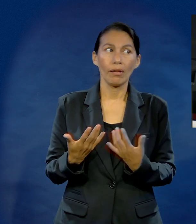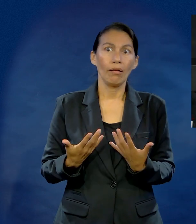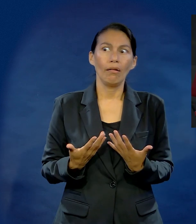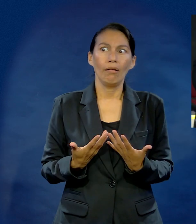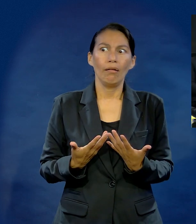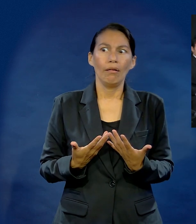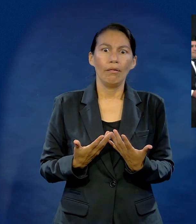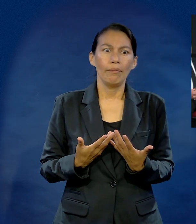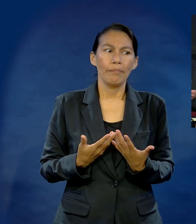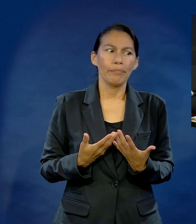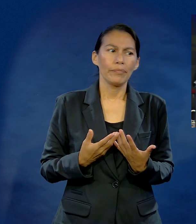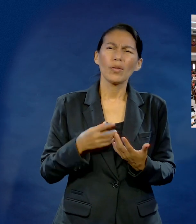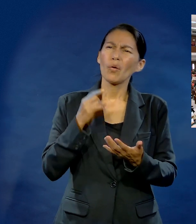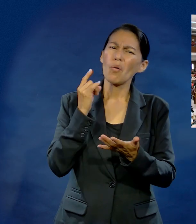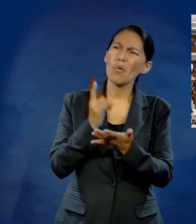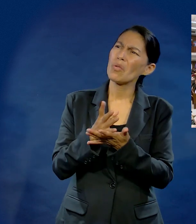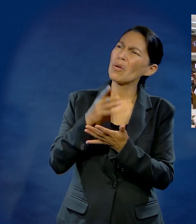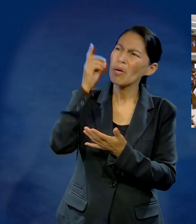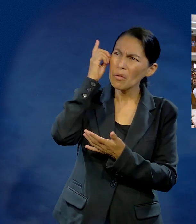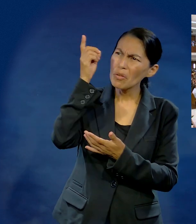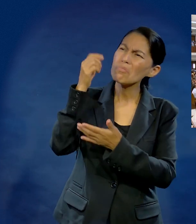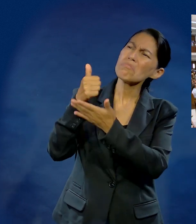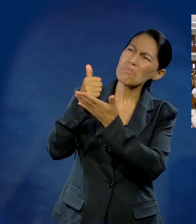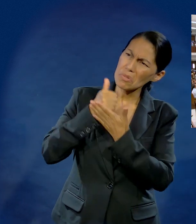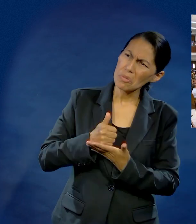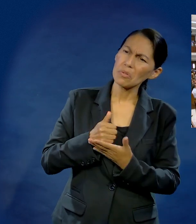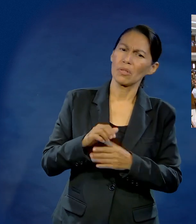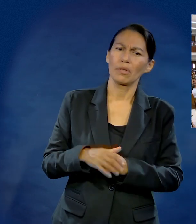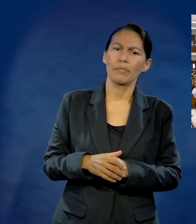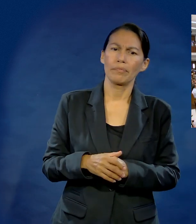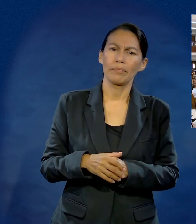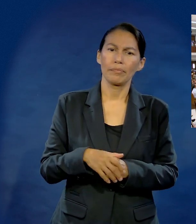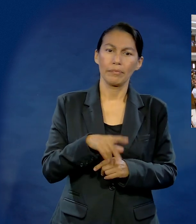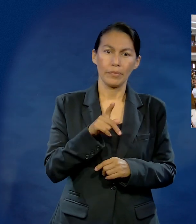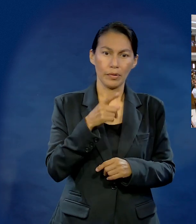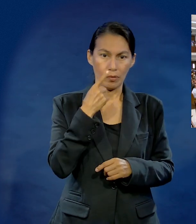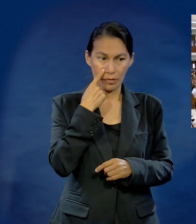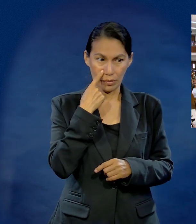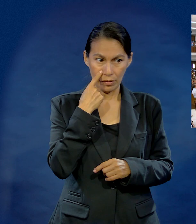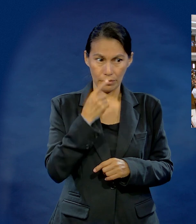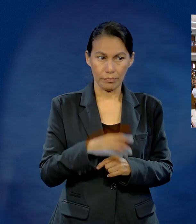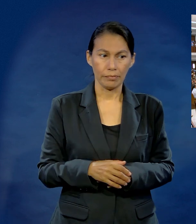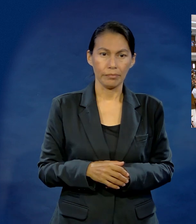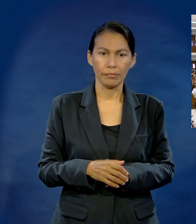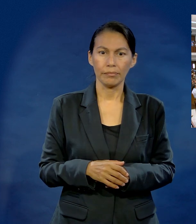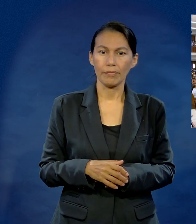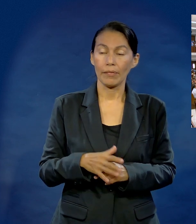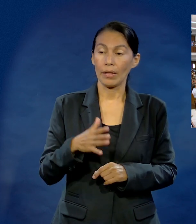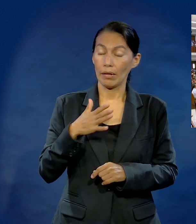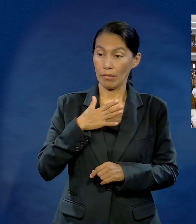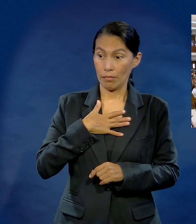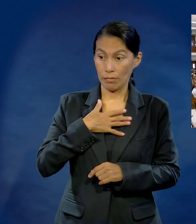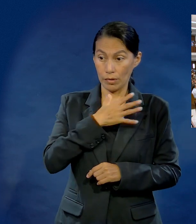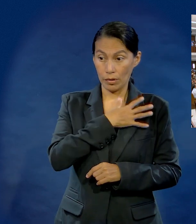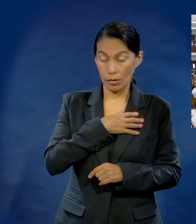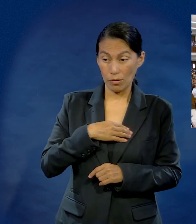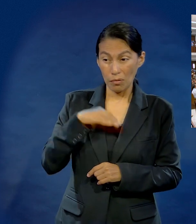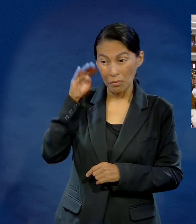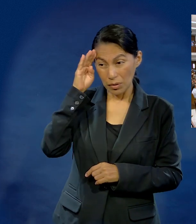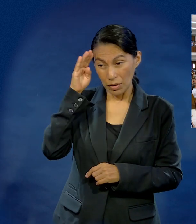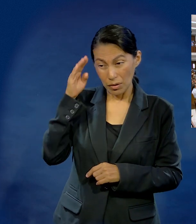mis papás que se van a divorciar. Por favor, el hijo desesperado, un muchacho de 17 años. Y pues yo fui, hermano, pues aquí